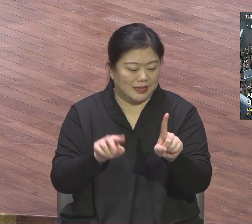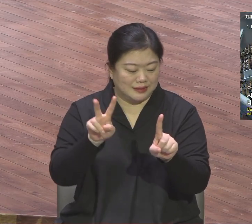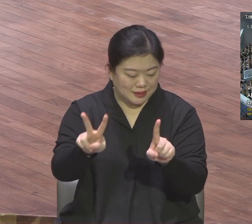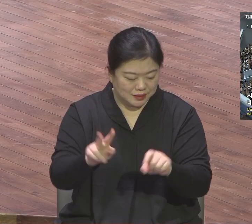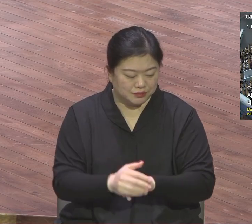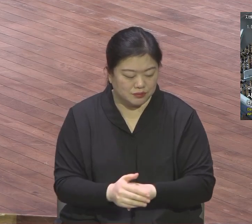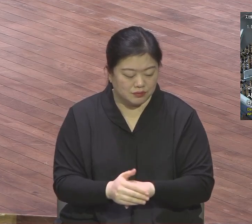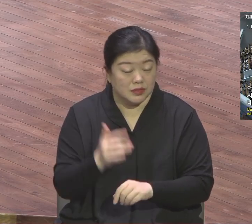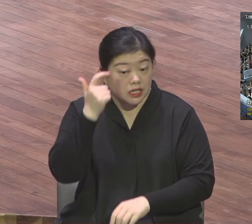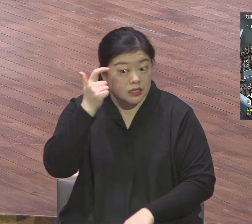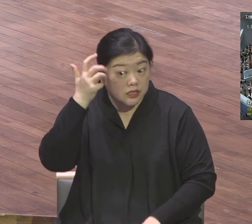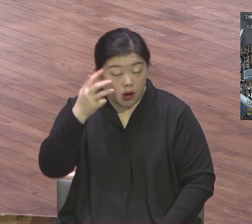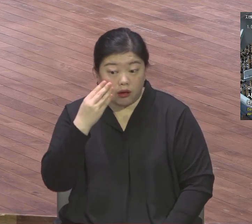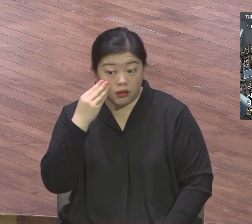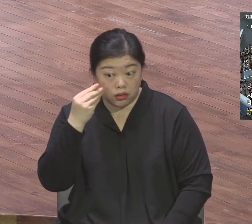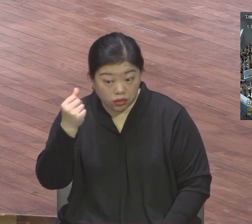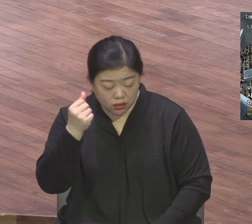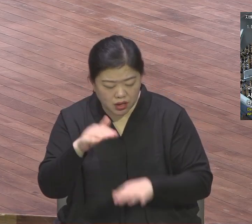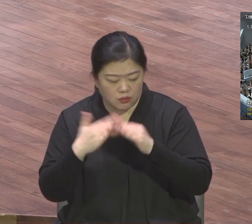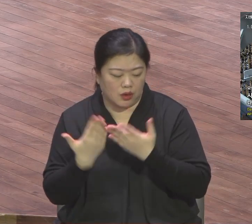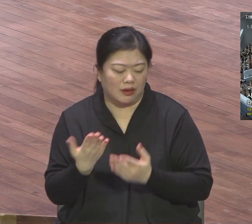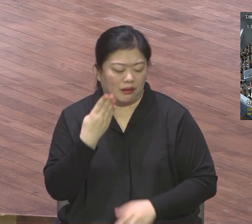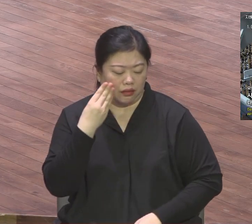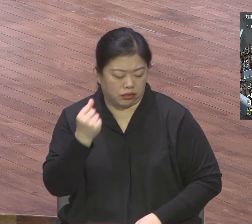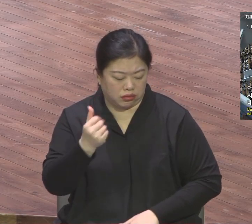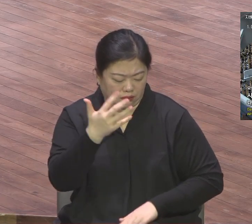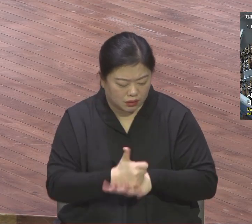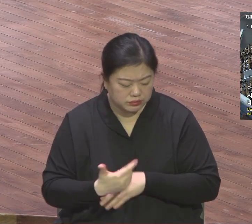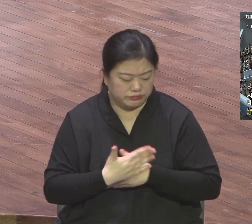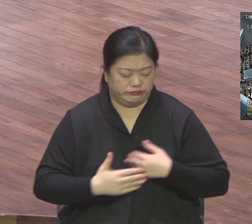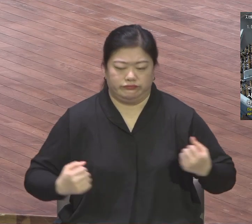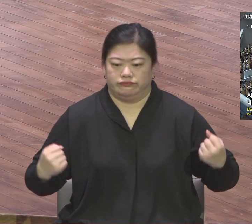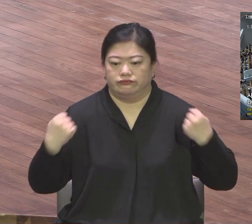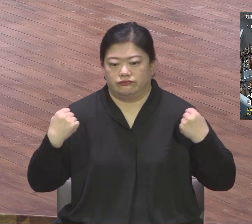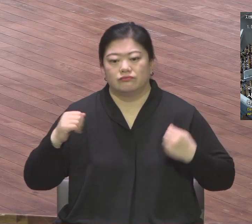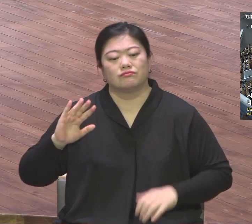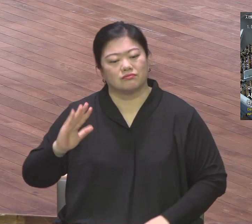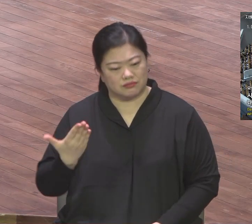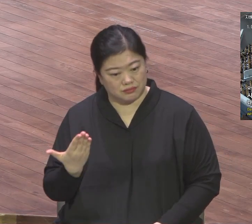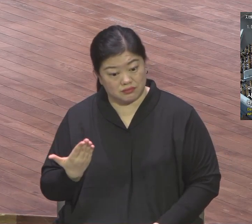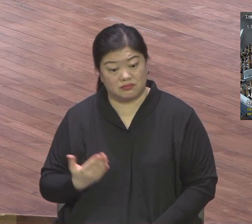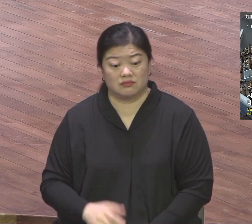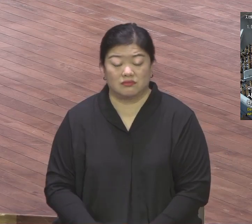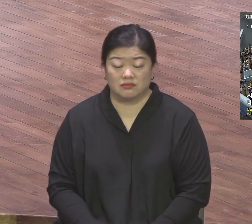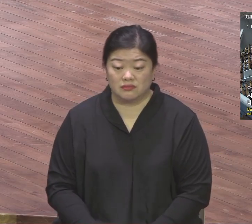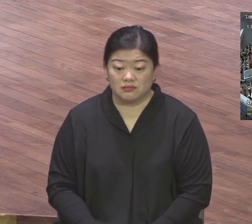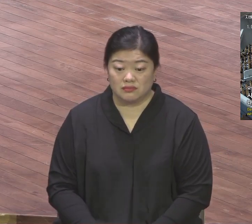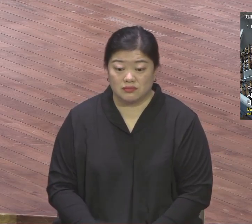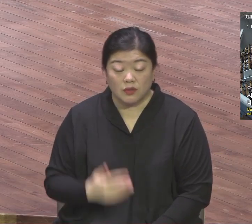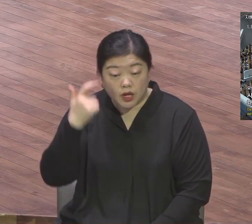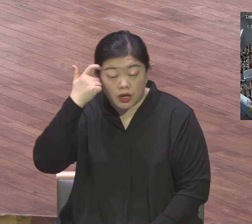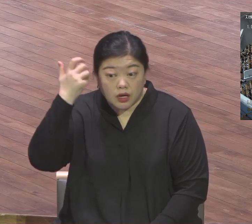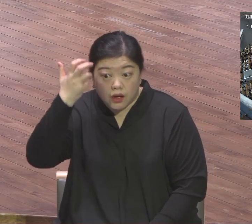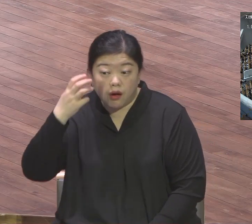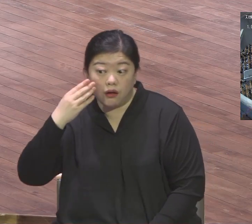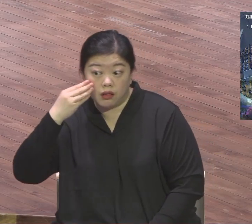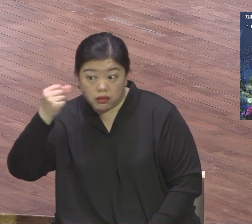잘 된 같이 범사가 잘 되고 강건하리라. 건강도 줘. 건강. 영혼이 잘 되면 건강도